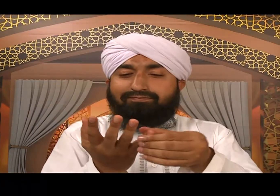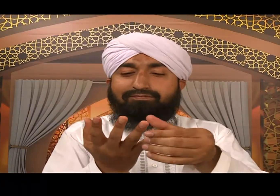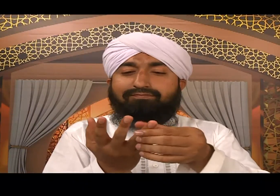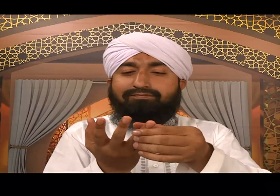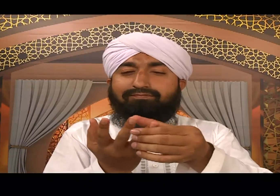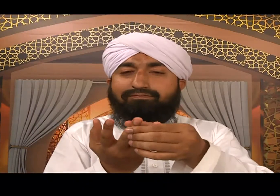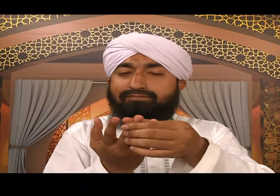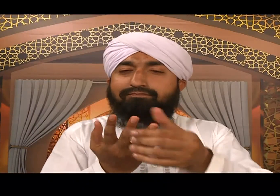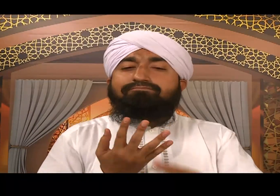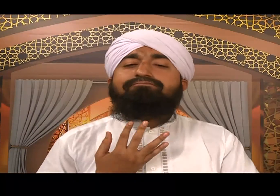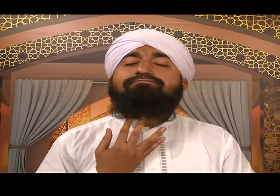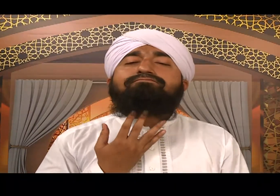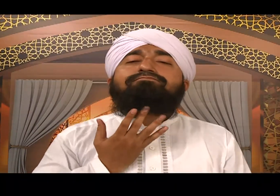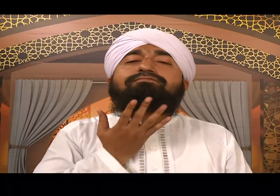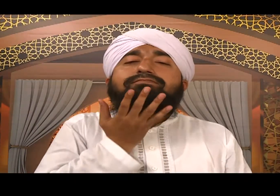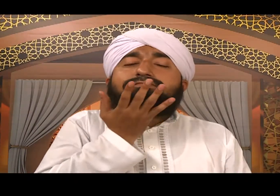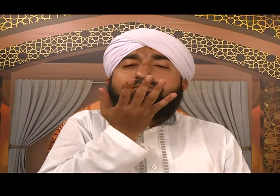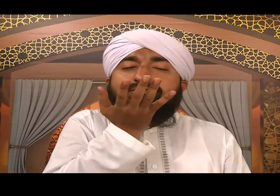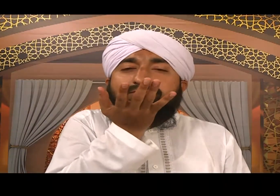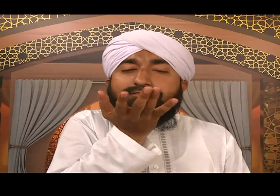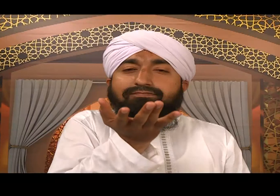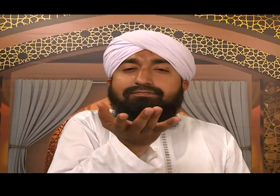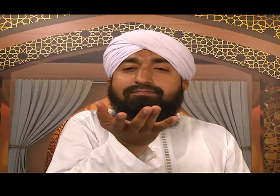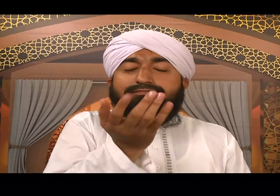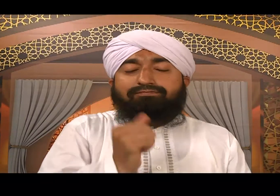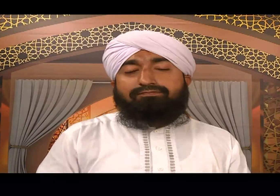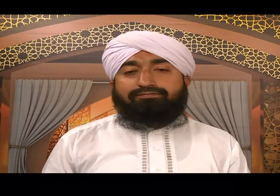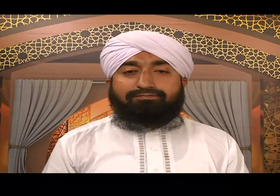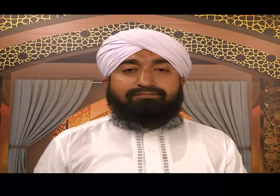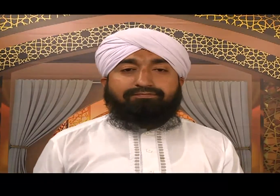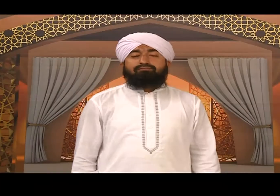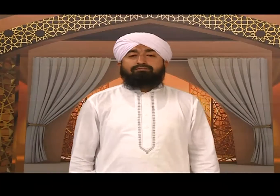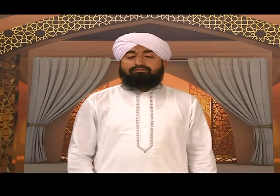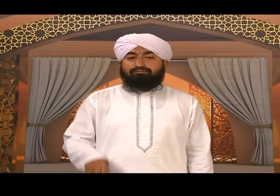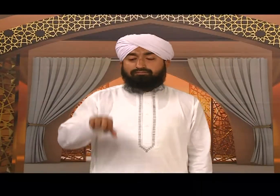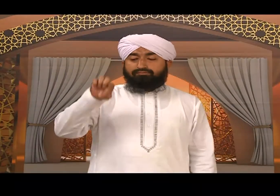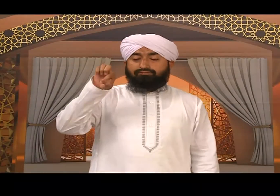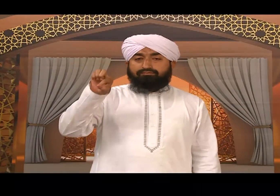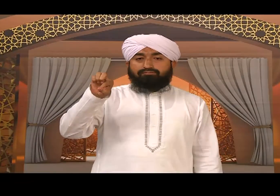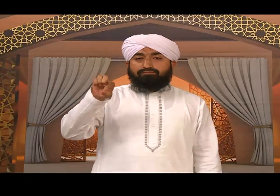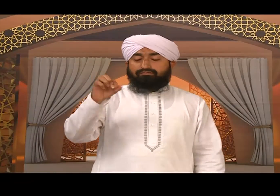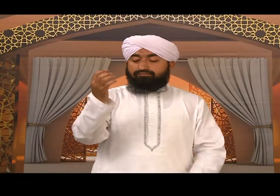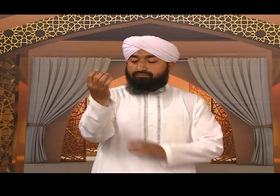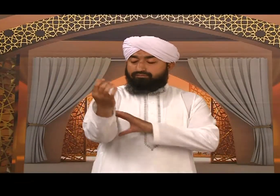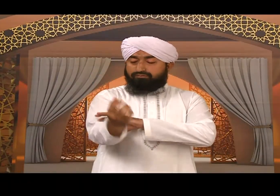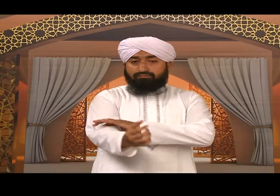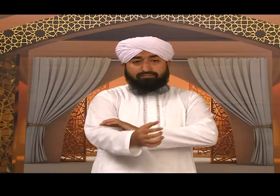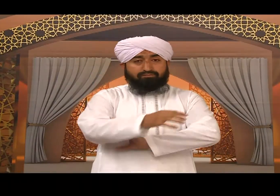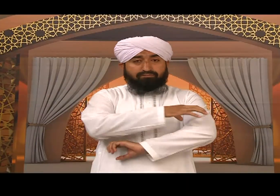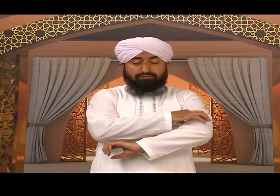کی انگلیوں کو گلے کی طرف سے داخل کر کے سامنے کی طرف نکالیں۔ نمبر 8، کوہنیوں سمیت دونوں ہاتھ دھونا۔